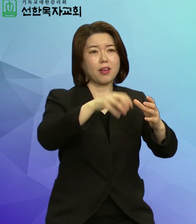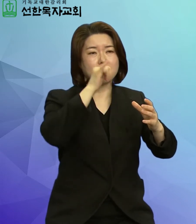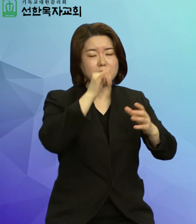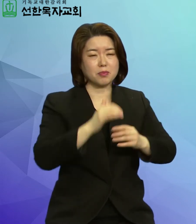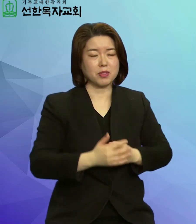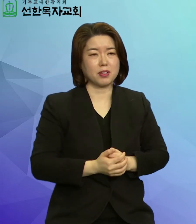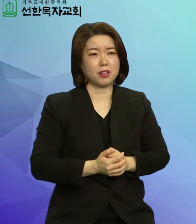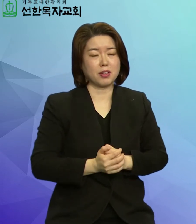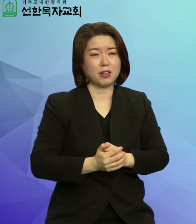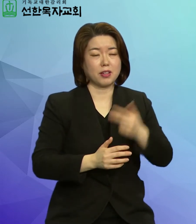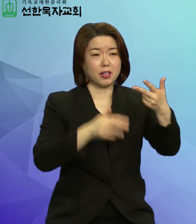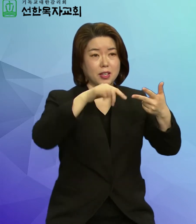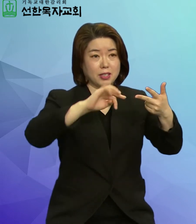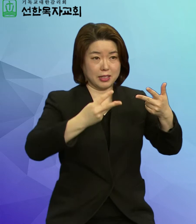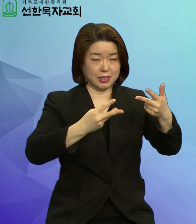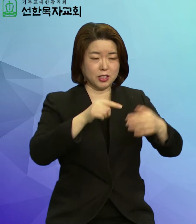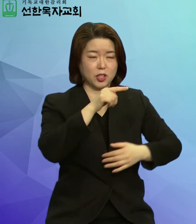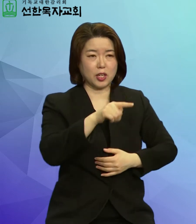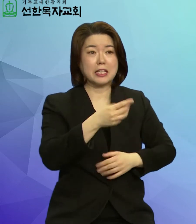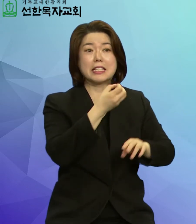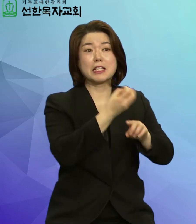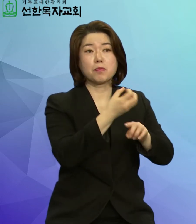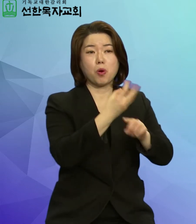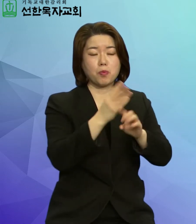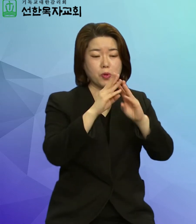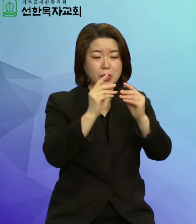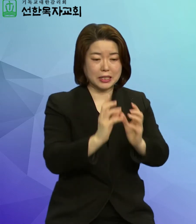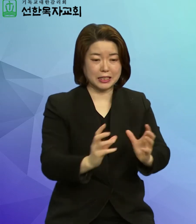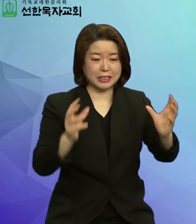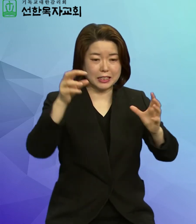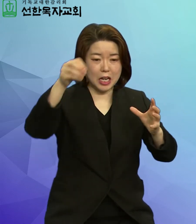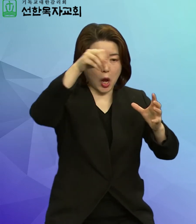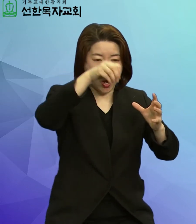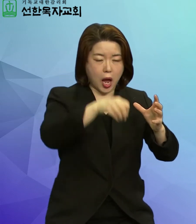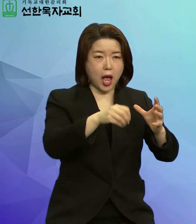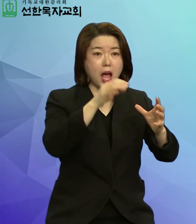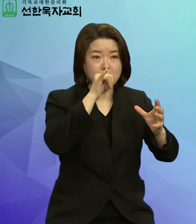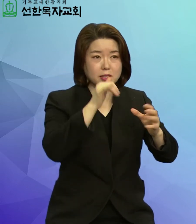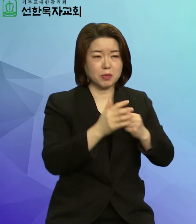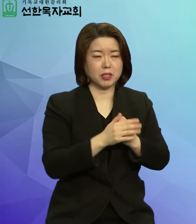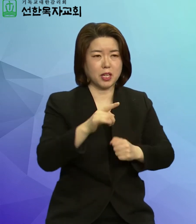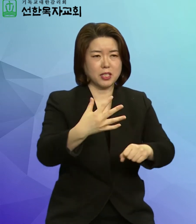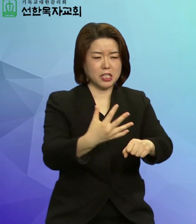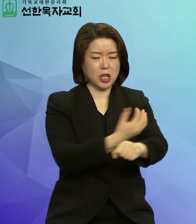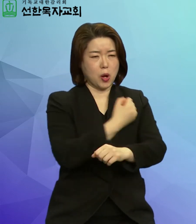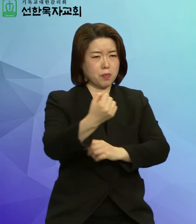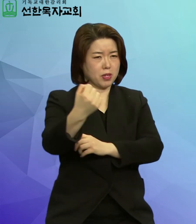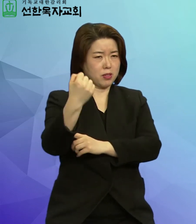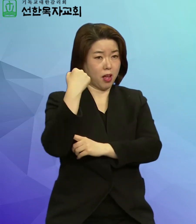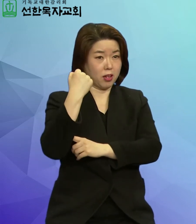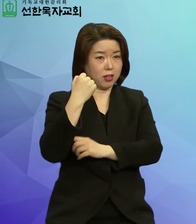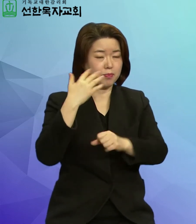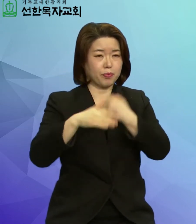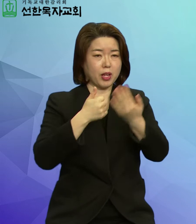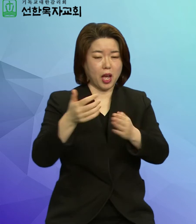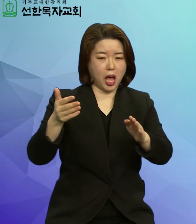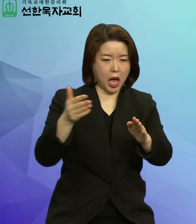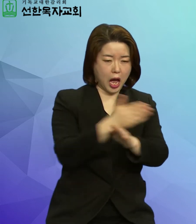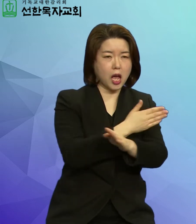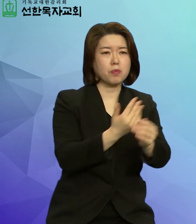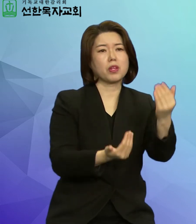계시다. 7절에 우리는 이 보물을 질그릇에 간직하고 있습니다. 이 엄청난